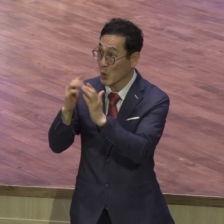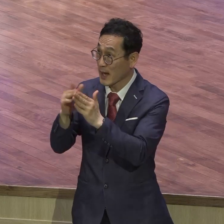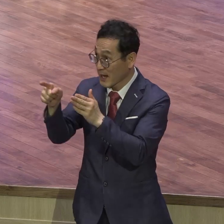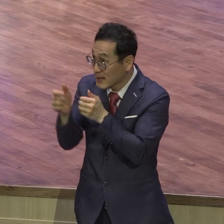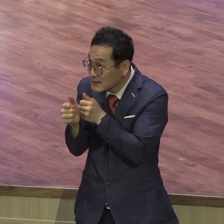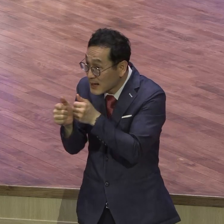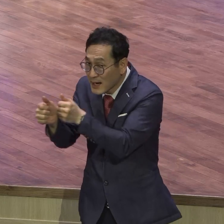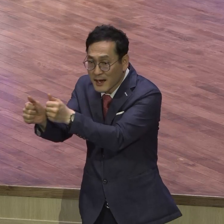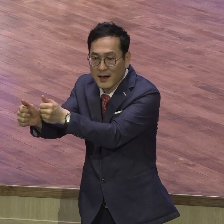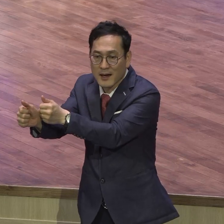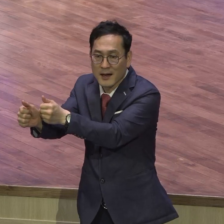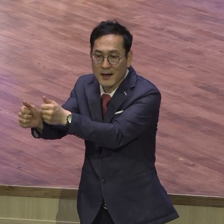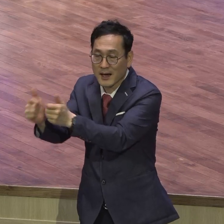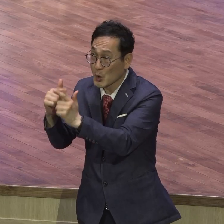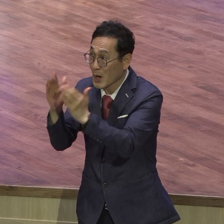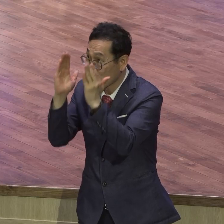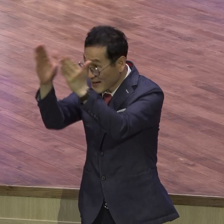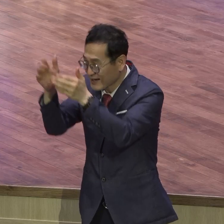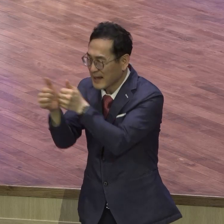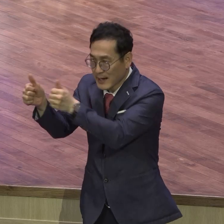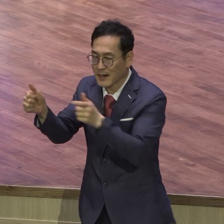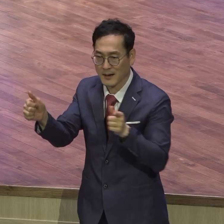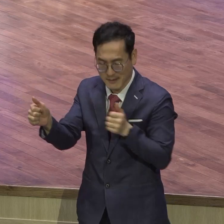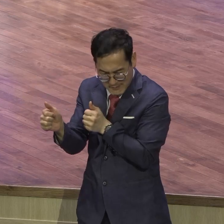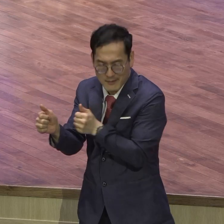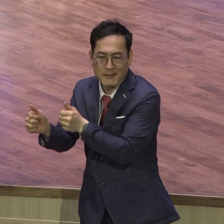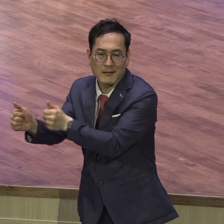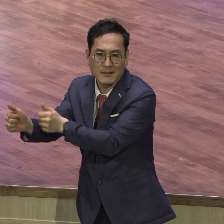중요합니다 교회의 방향이 안 맞아 나는 안 맞아